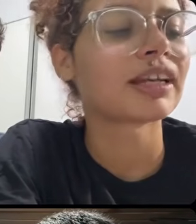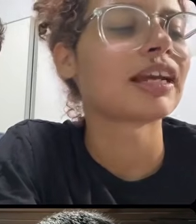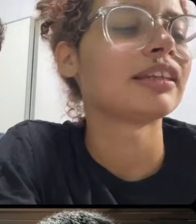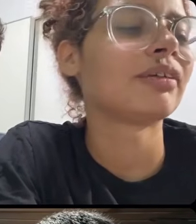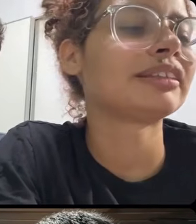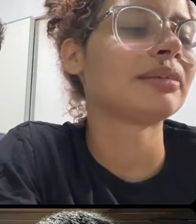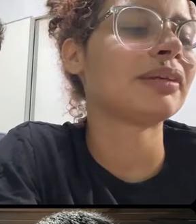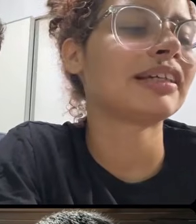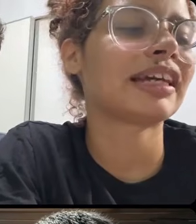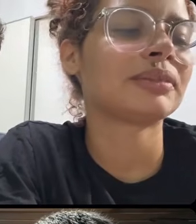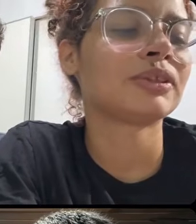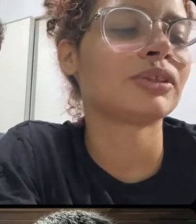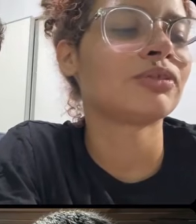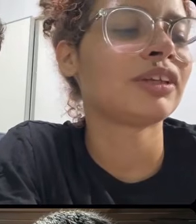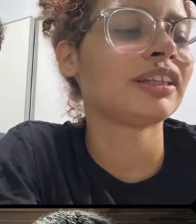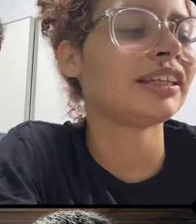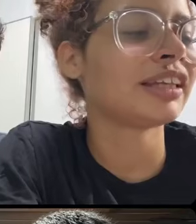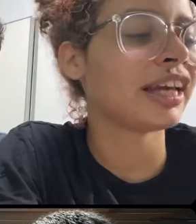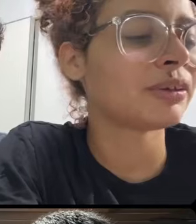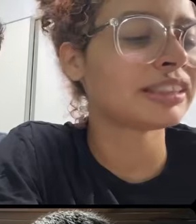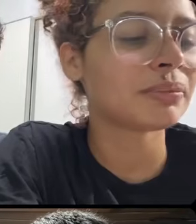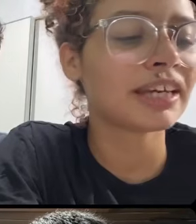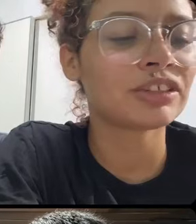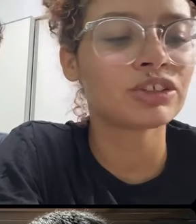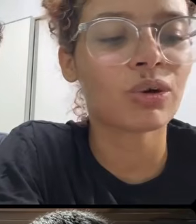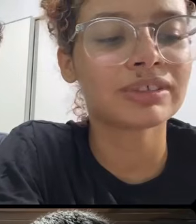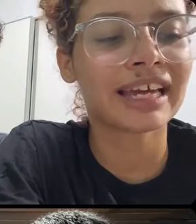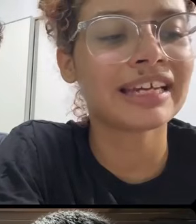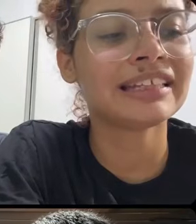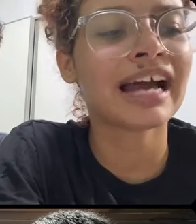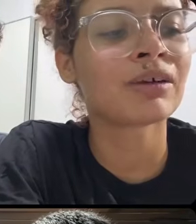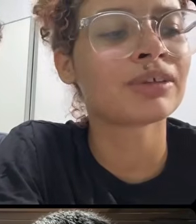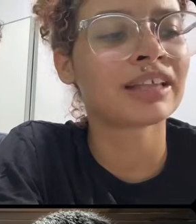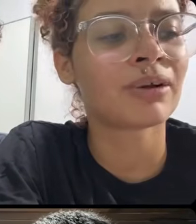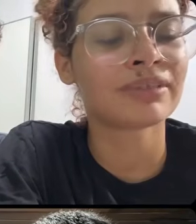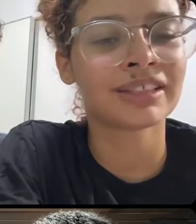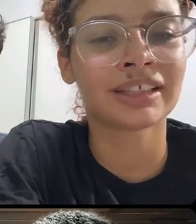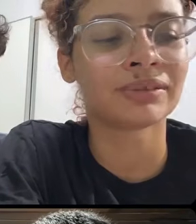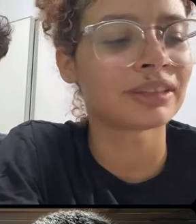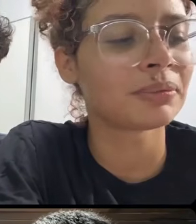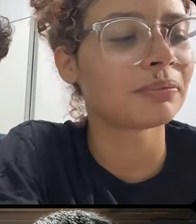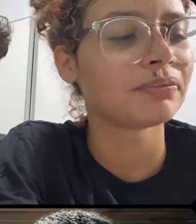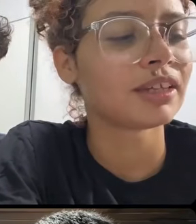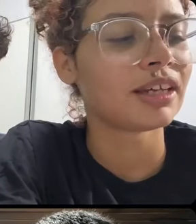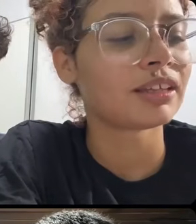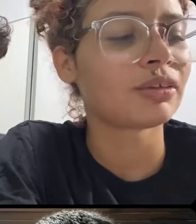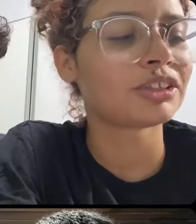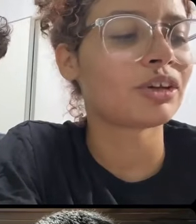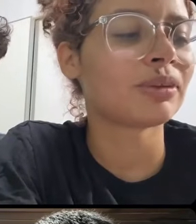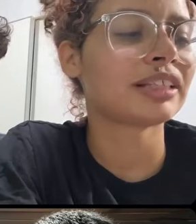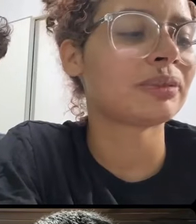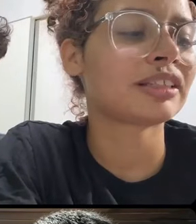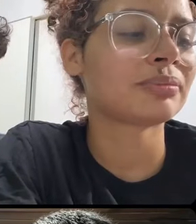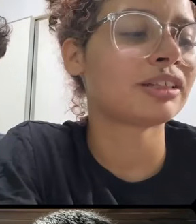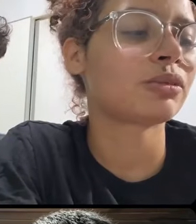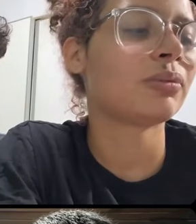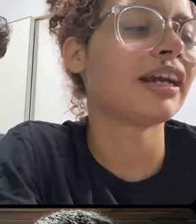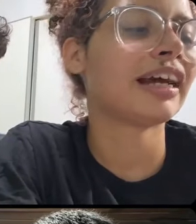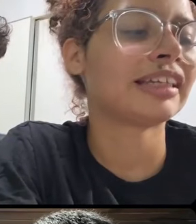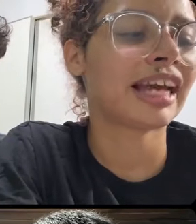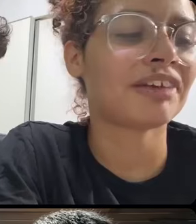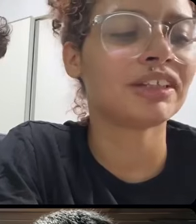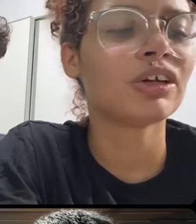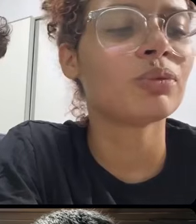assim. Não é sempre que as pessoas vão entender e não é sempre que a gente consegue lidar com o que está acontecendo, sabe? Eu acho que é uma das partes